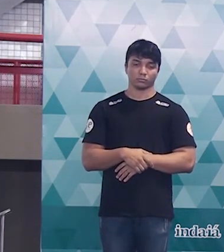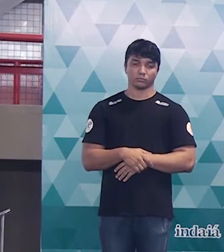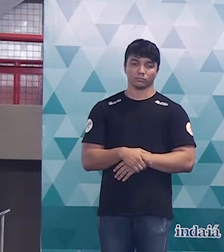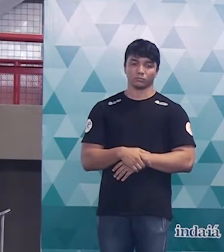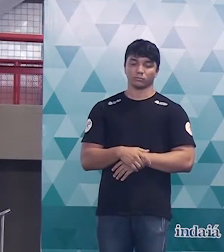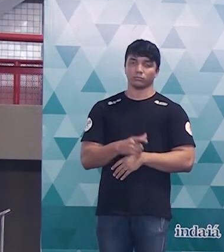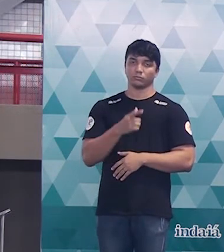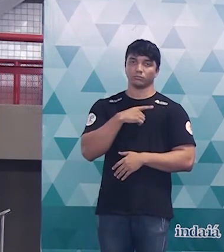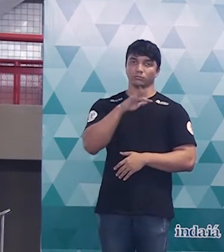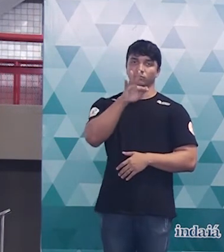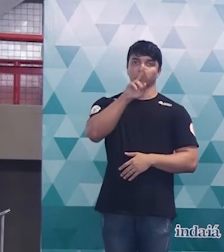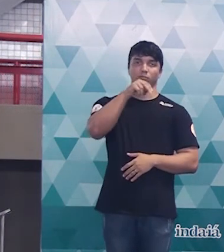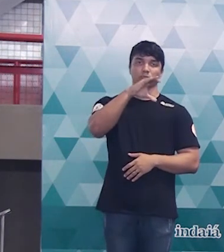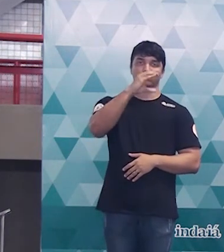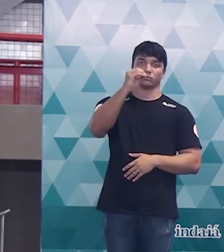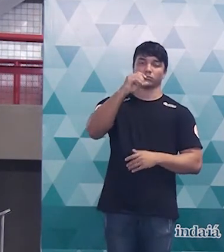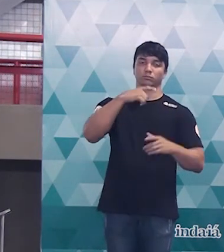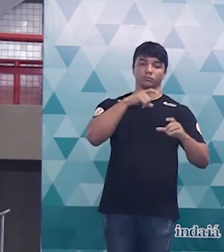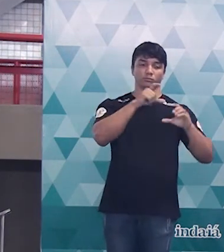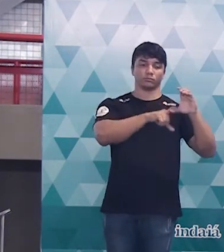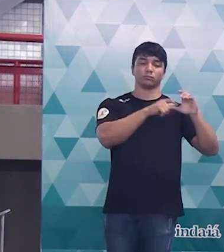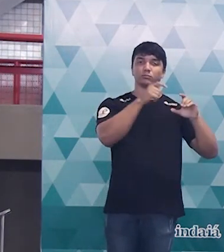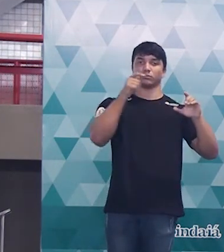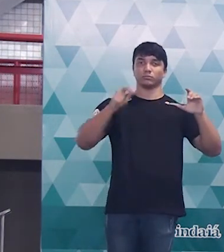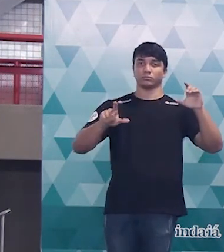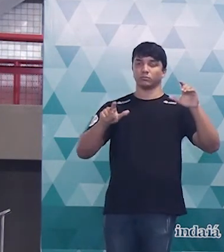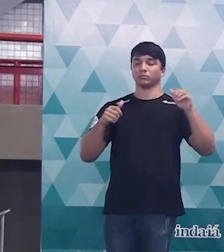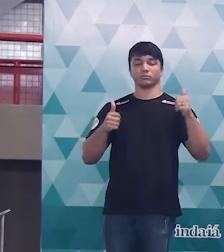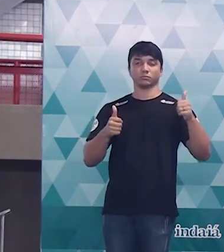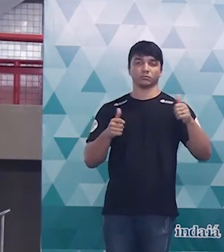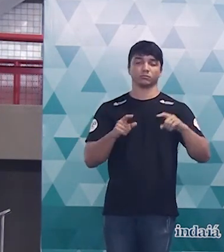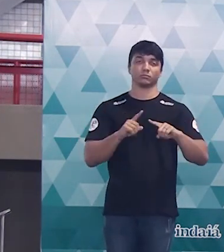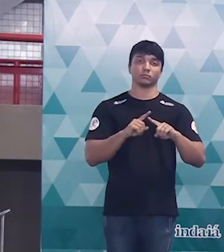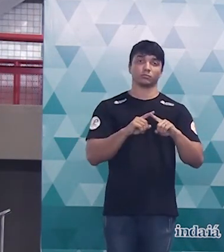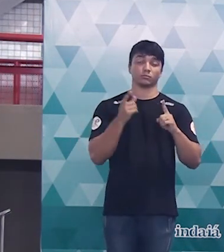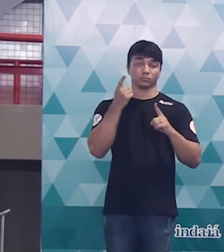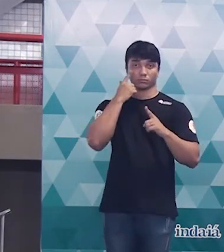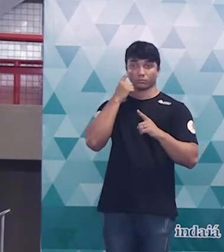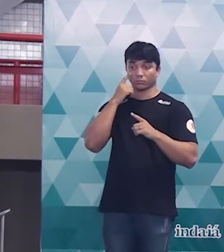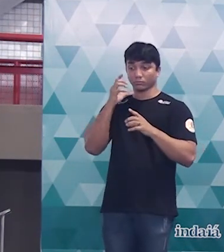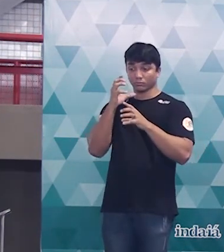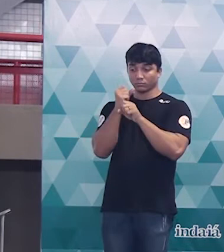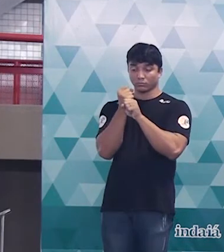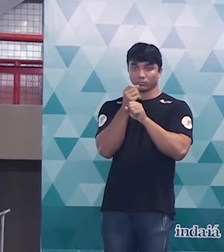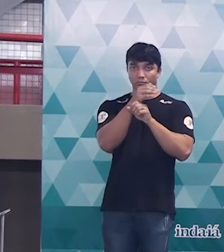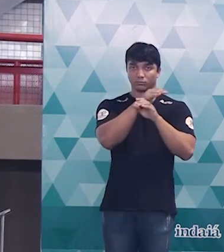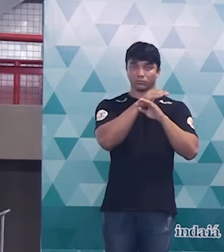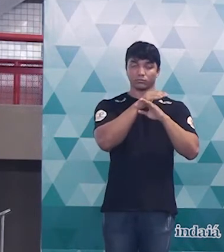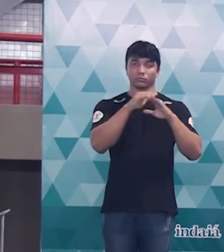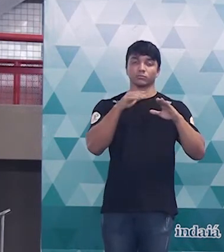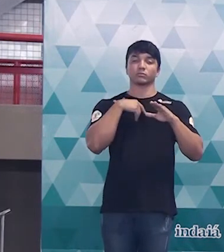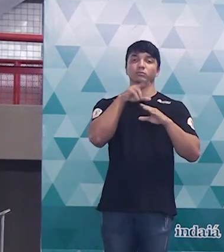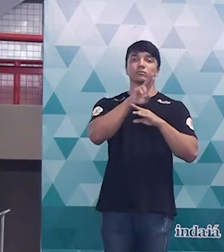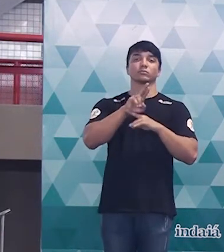Uma função depende da outra, certo? Então essa medida,